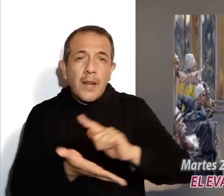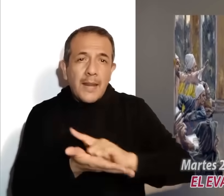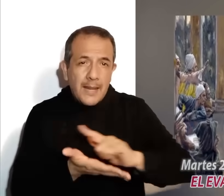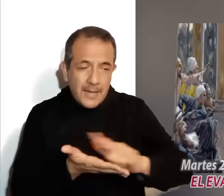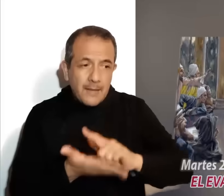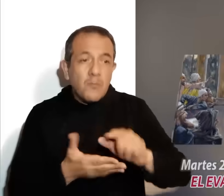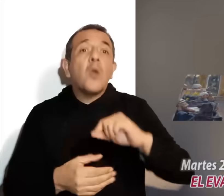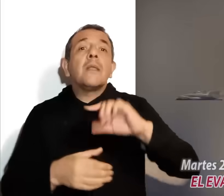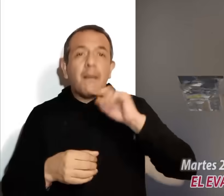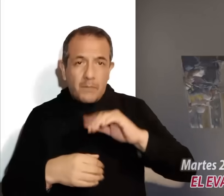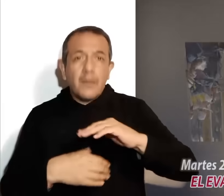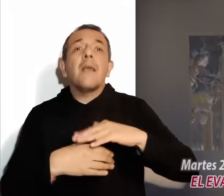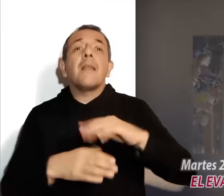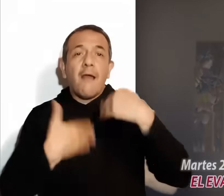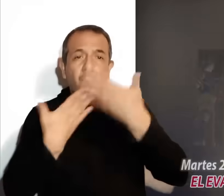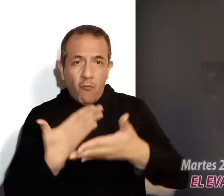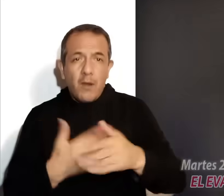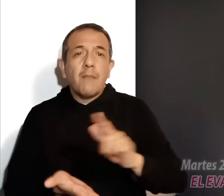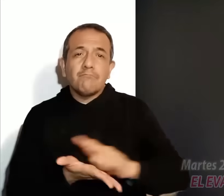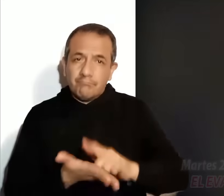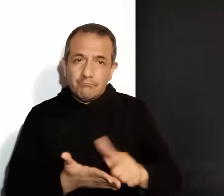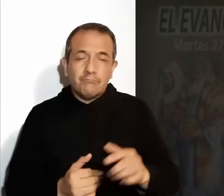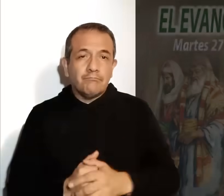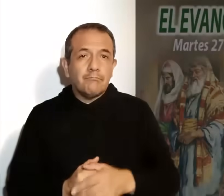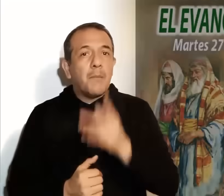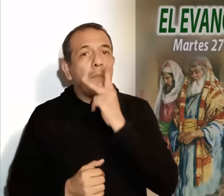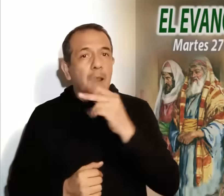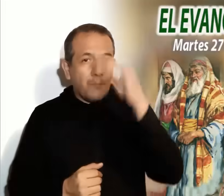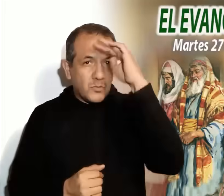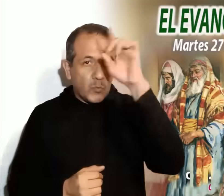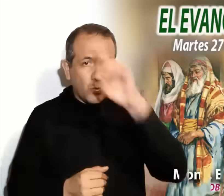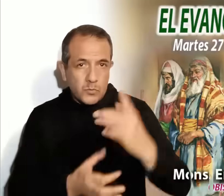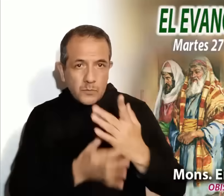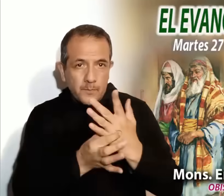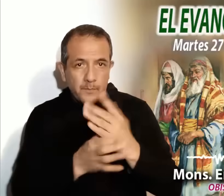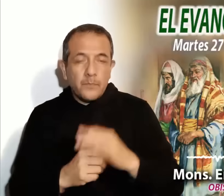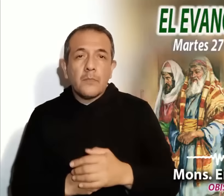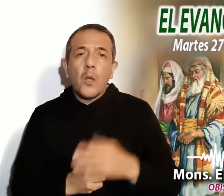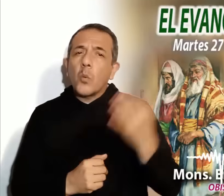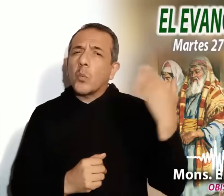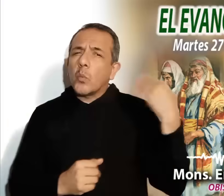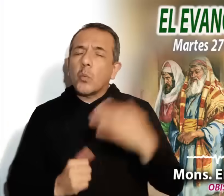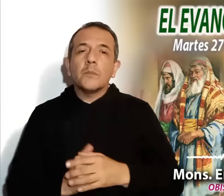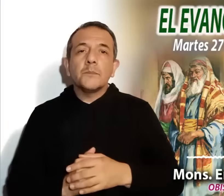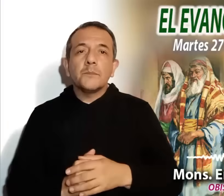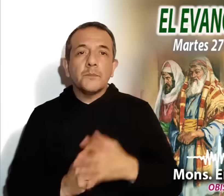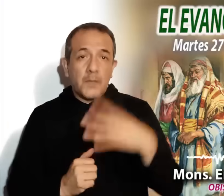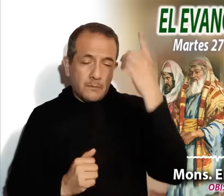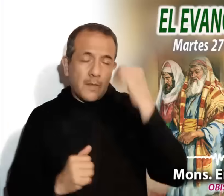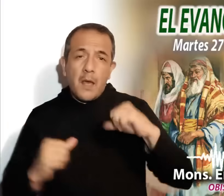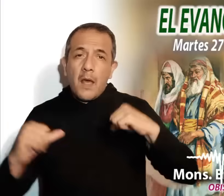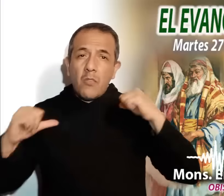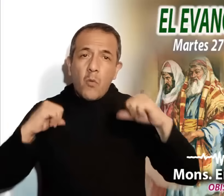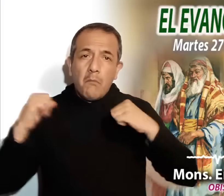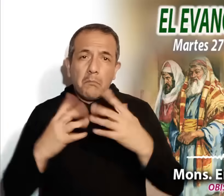fuera. Palabra del Señor. En días pasados, una adolescente estaba muy triste